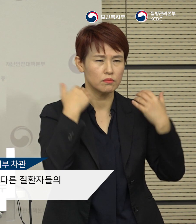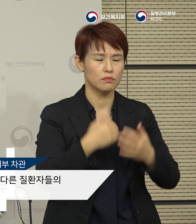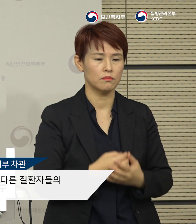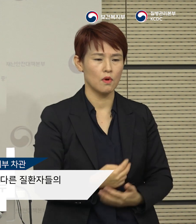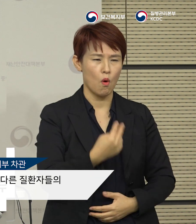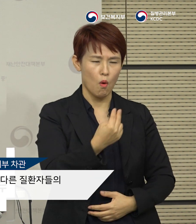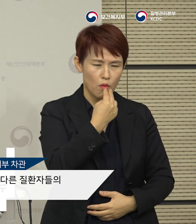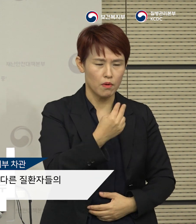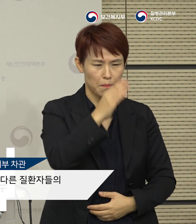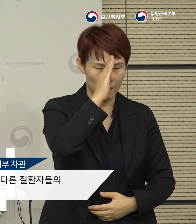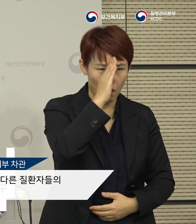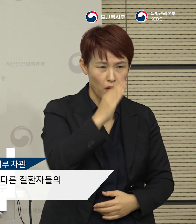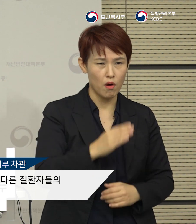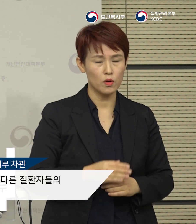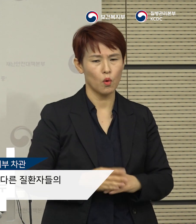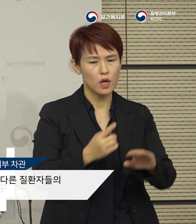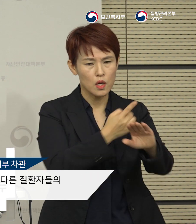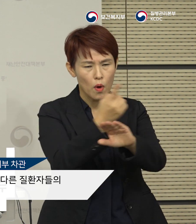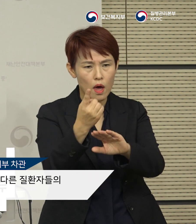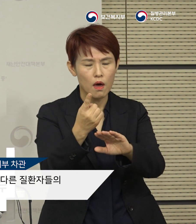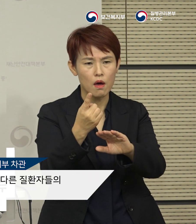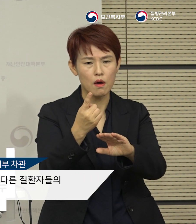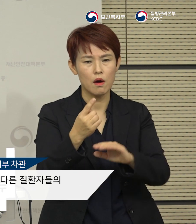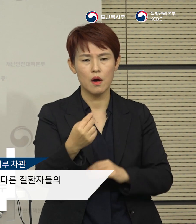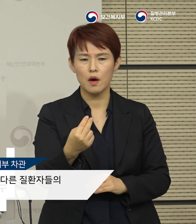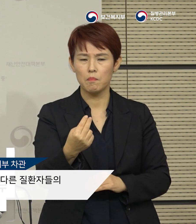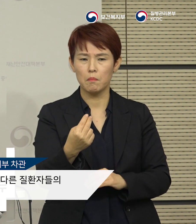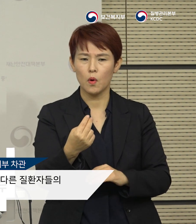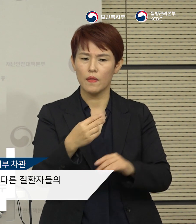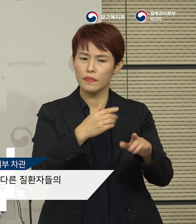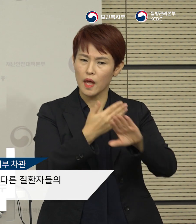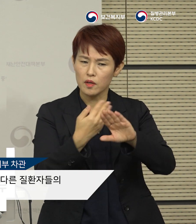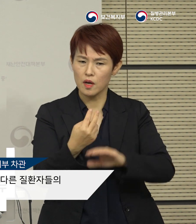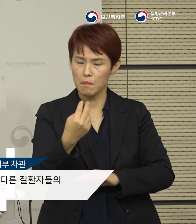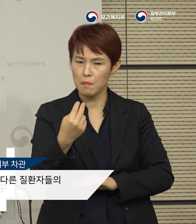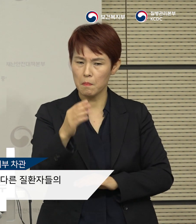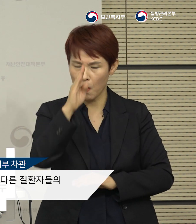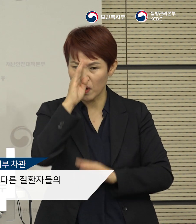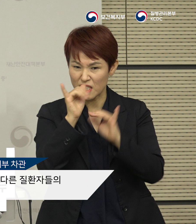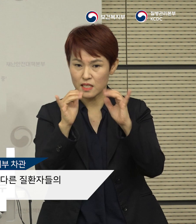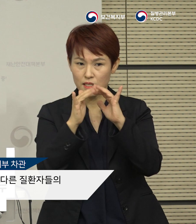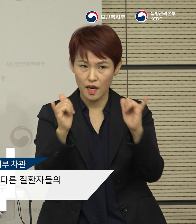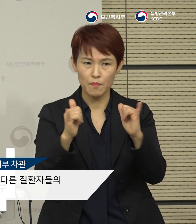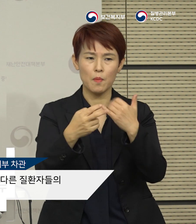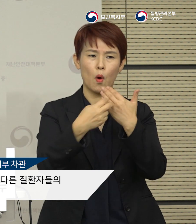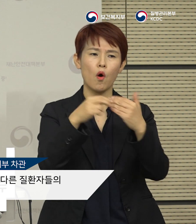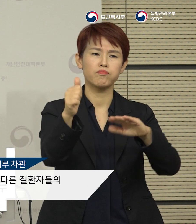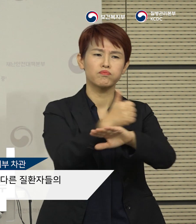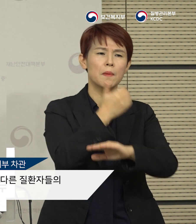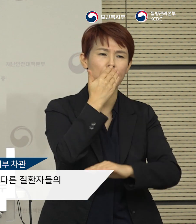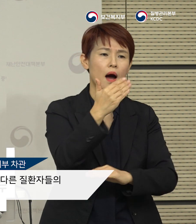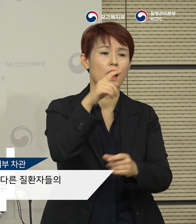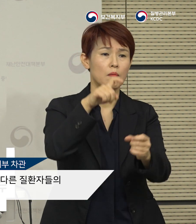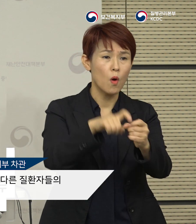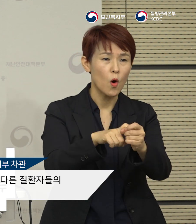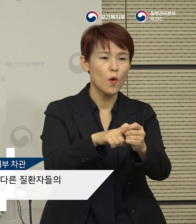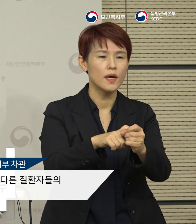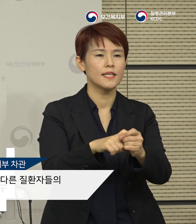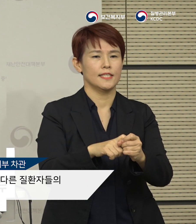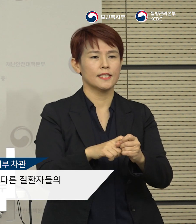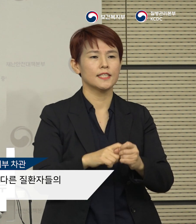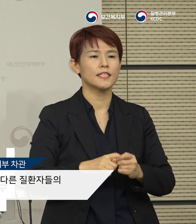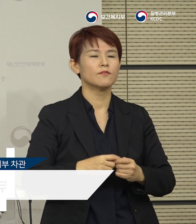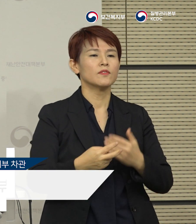정부는 호흡기 질환자 그리고 호흡기 질환 이외의 다른 질환자들의 의료 이용이 원활하게 진행될 수